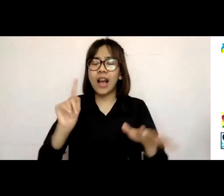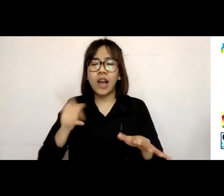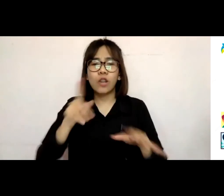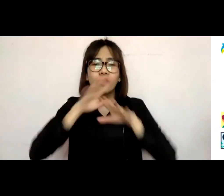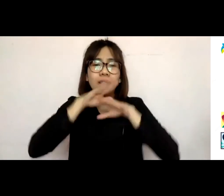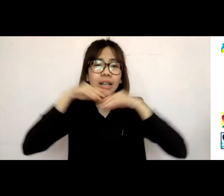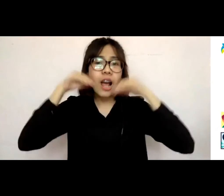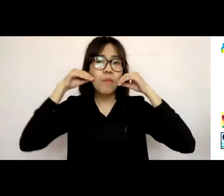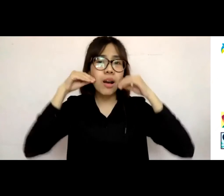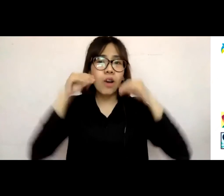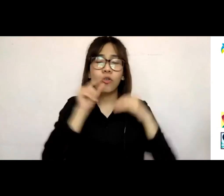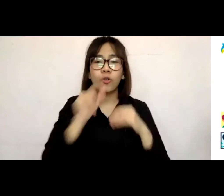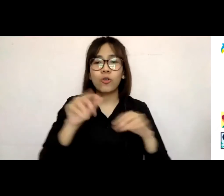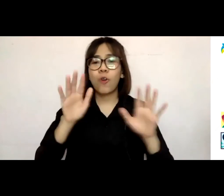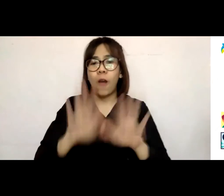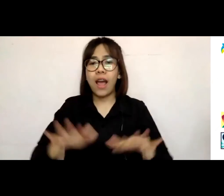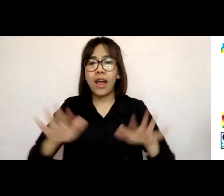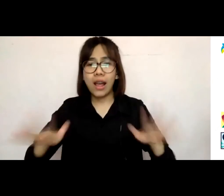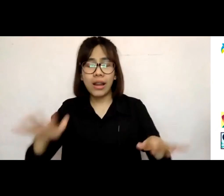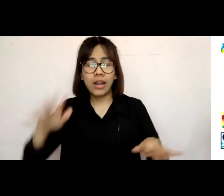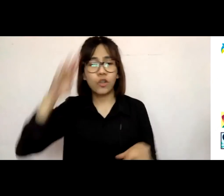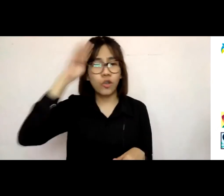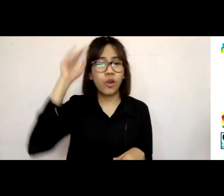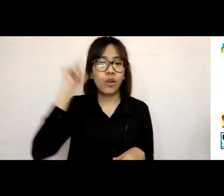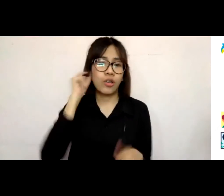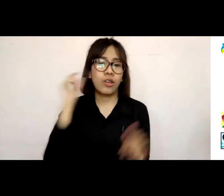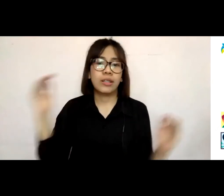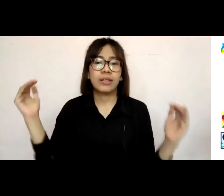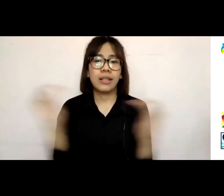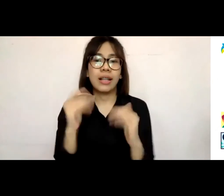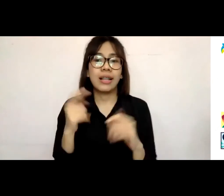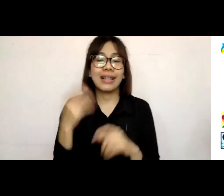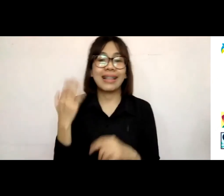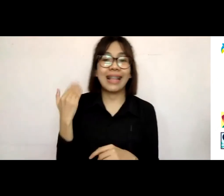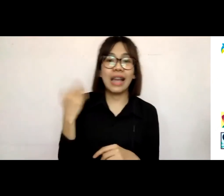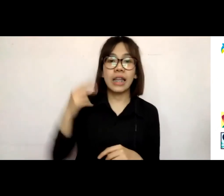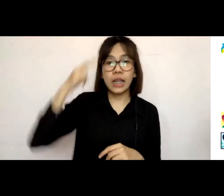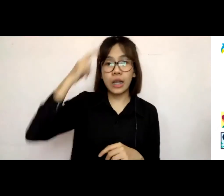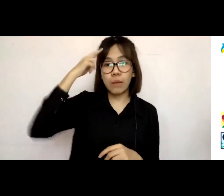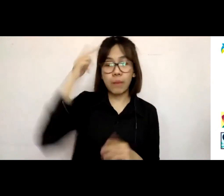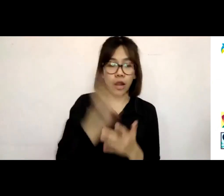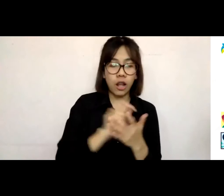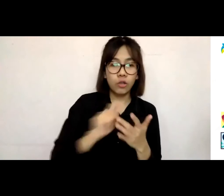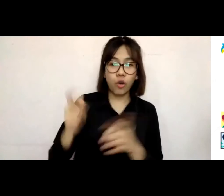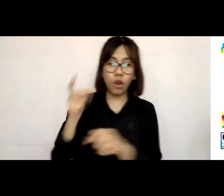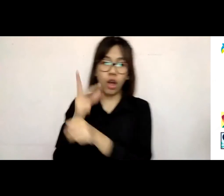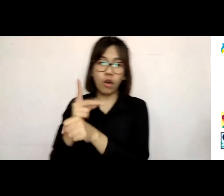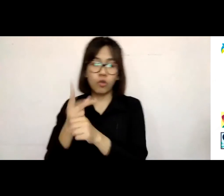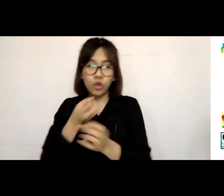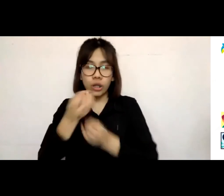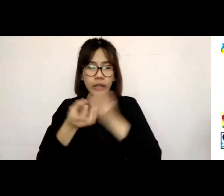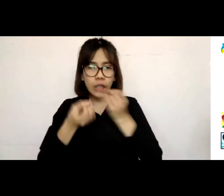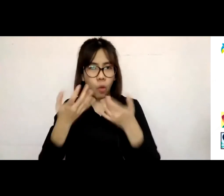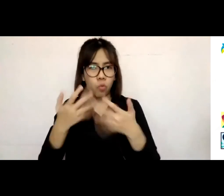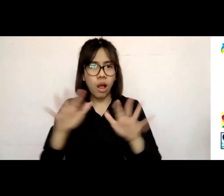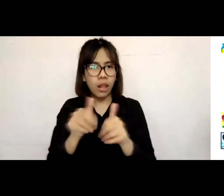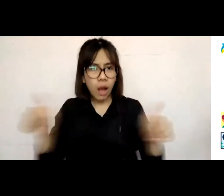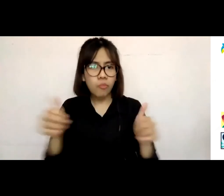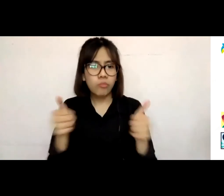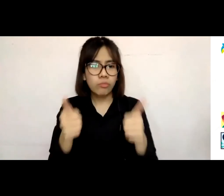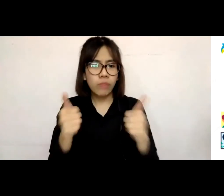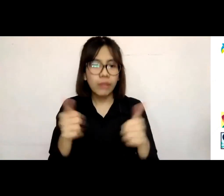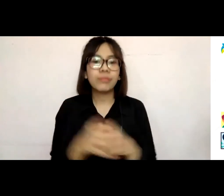Pak? Ya, terima kasih Mas. Assalamualaikum warahmatullahi wabarakatuh. Selamat sore, salam sejahtera bagi